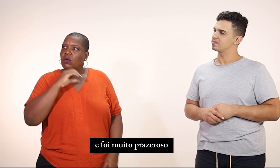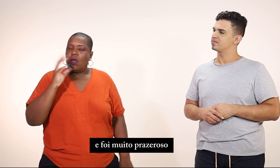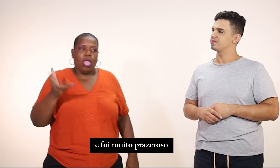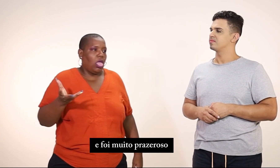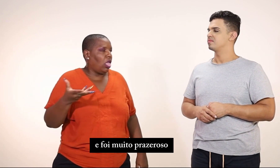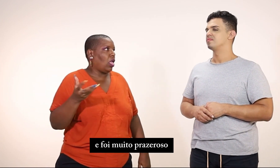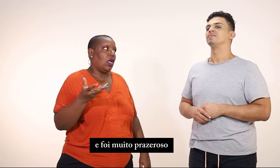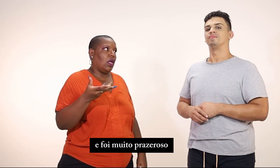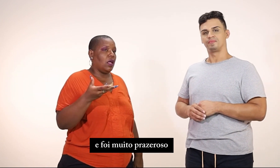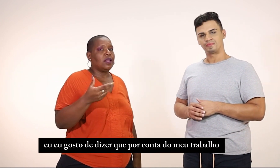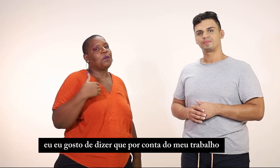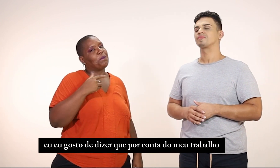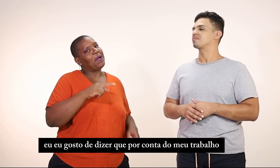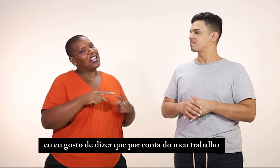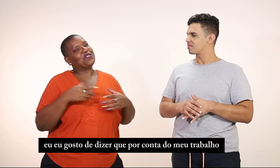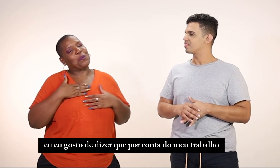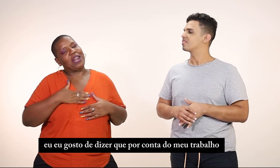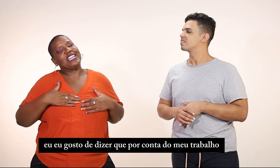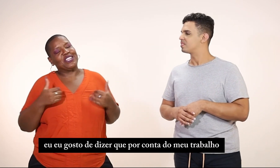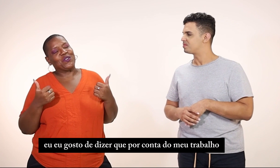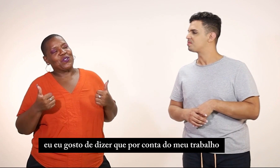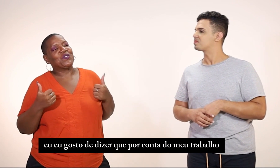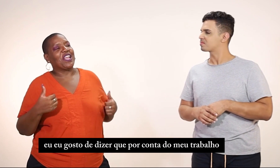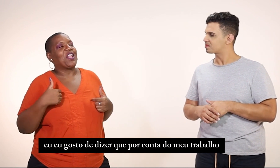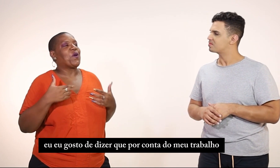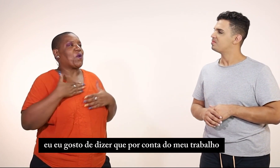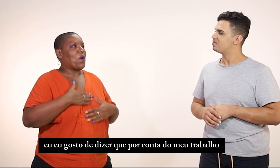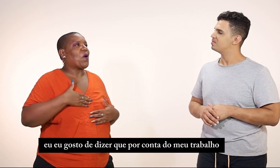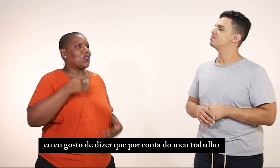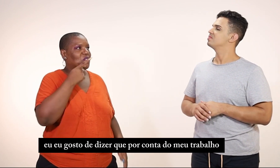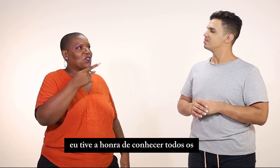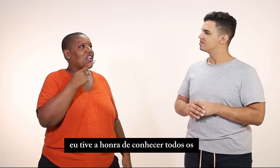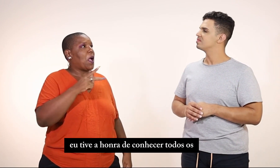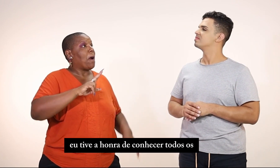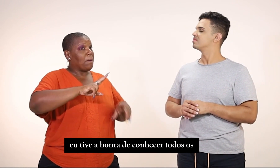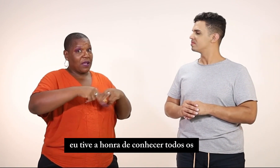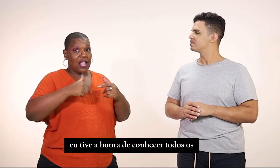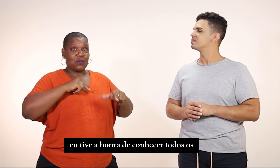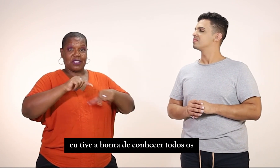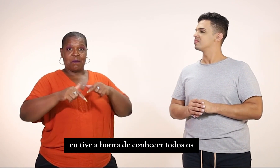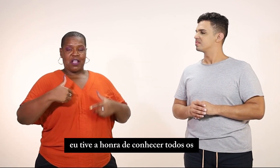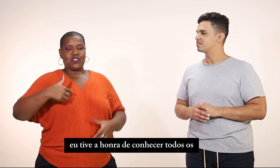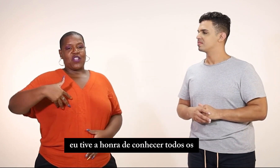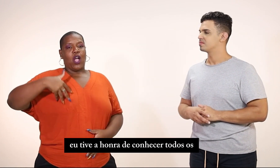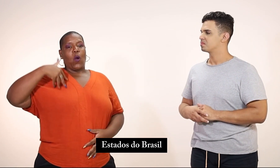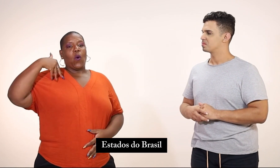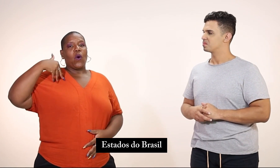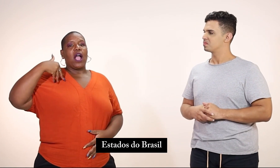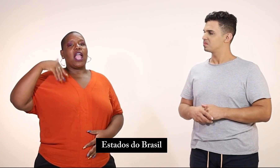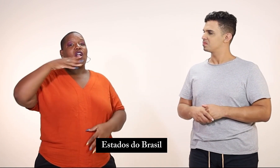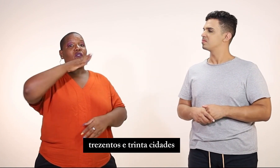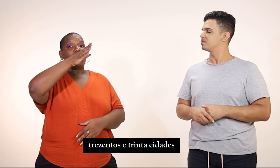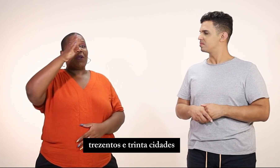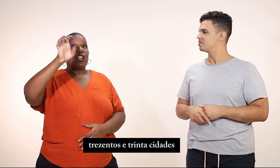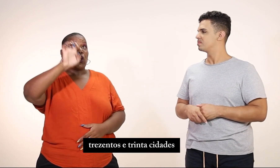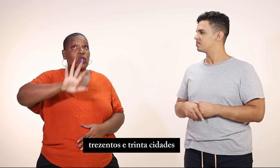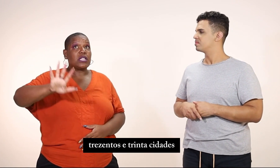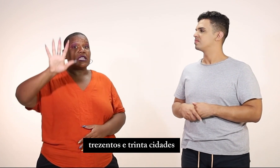foi muito prazeroso. Eu gosto de dizer que, por conta do meu trabalho, eu tive a honra de conhecer todos os estados do Brasil, 330 cidades,